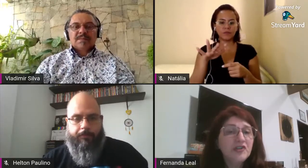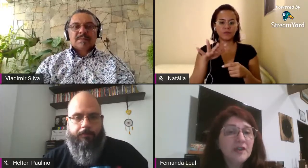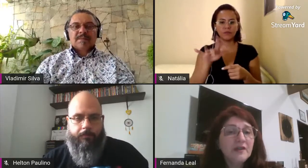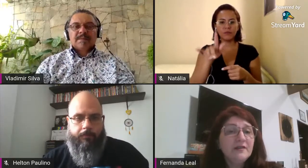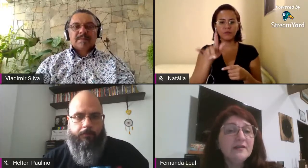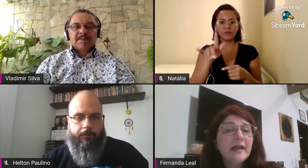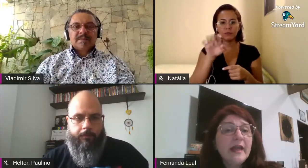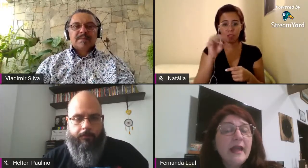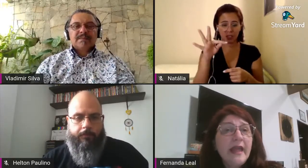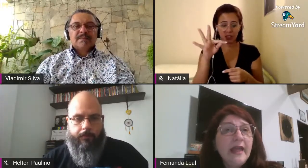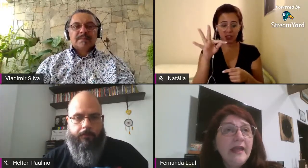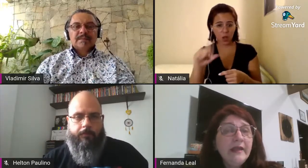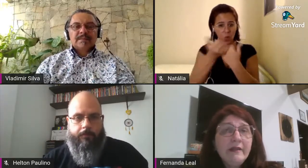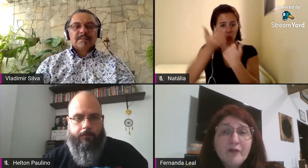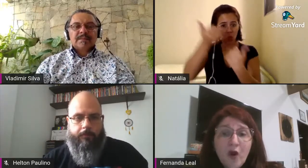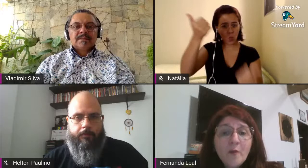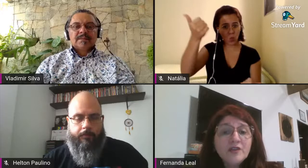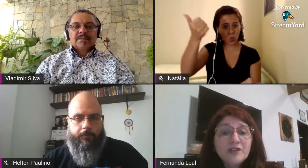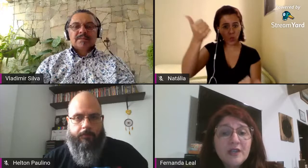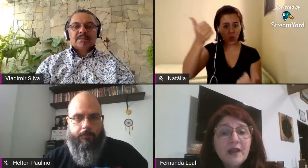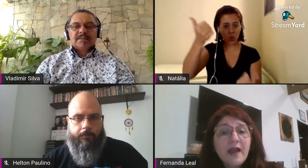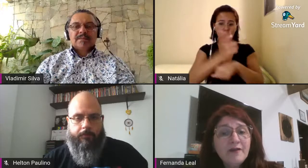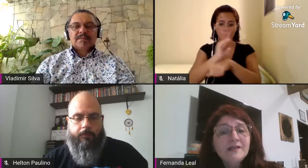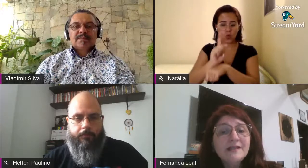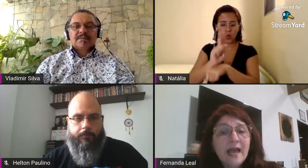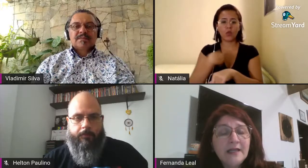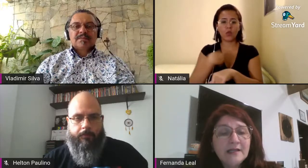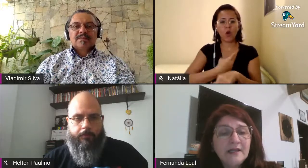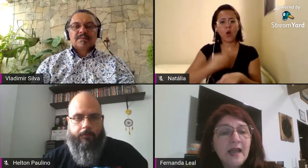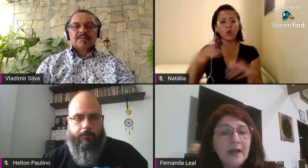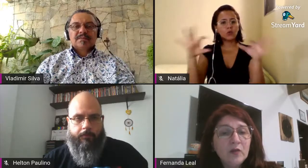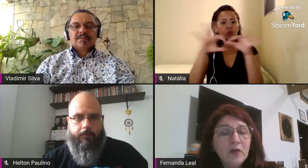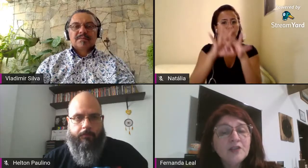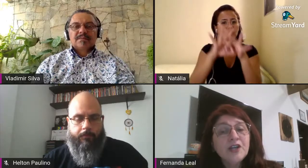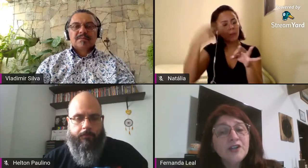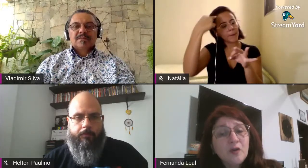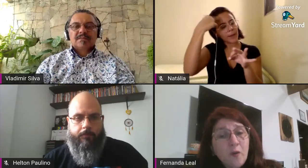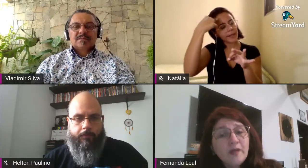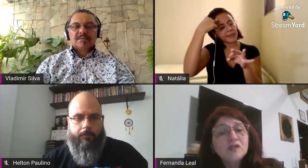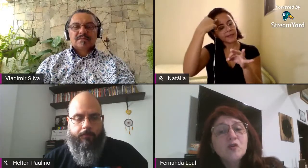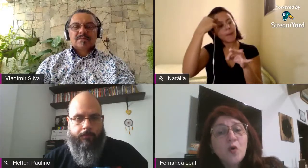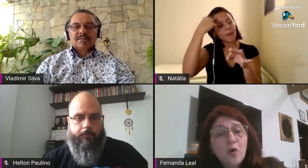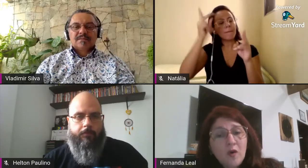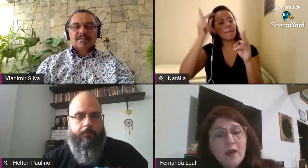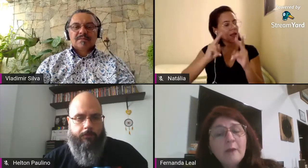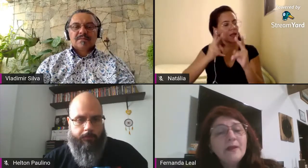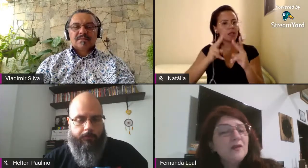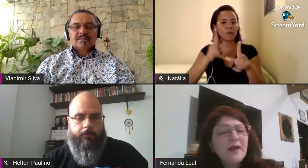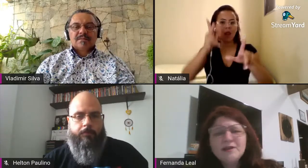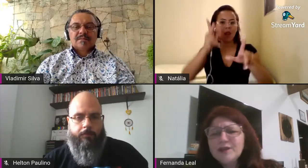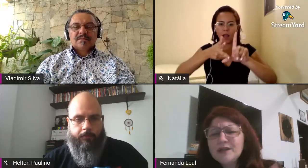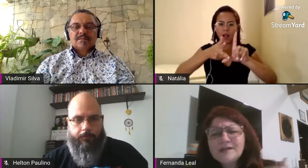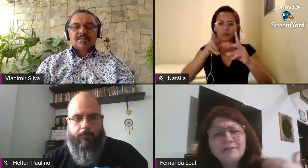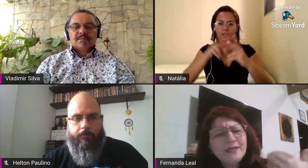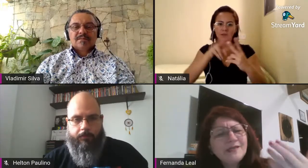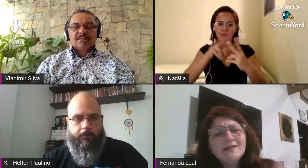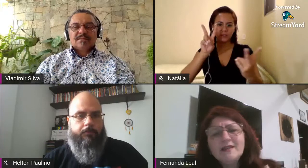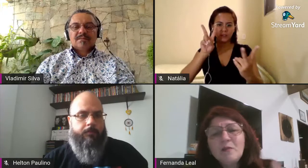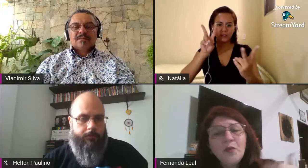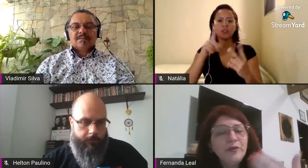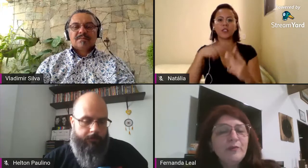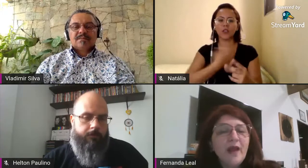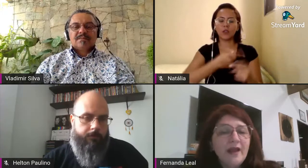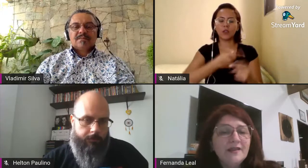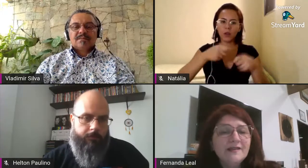estamos distantes, em formas de avançar nesse diálogo. Acho que a gente começou, mas eu acho que a gente precisa